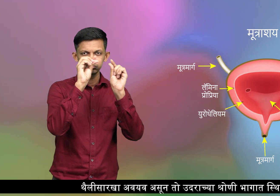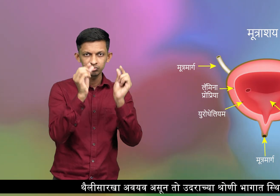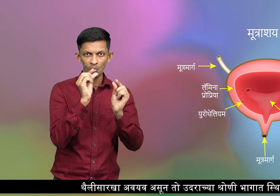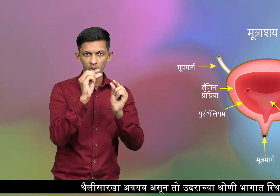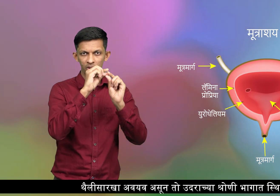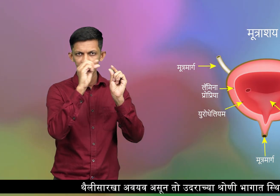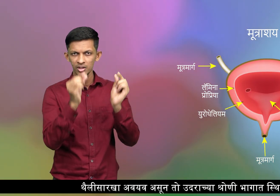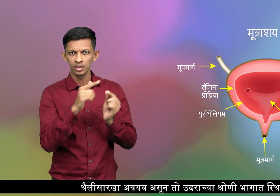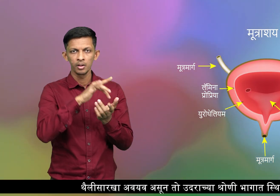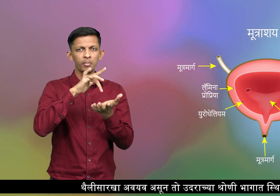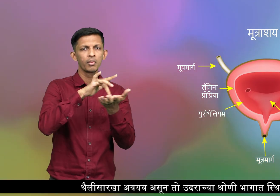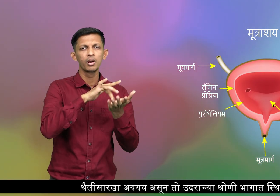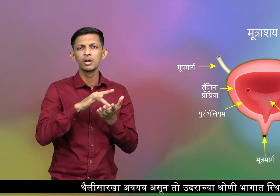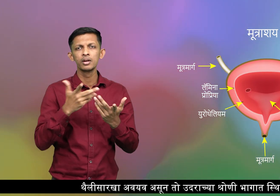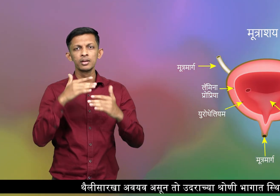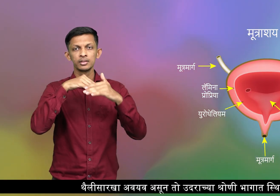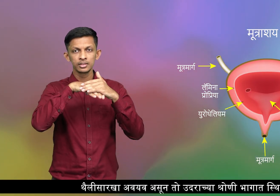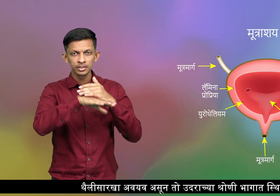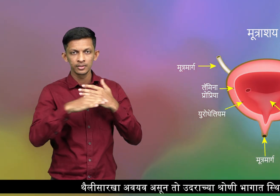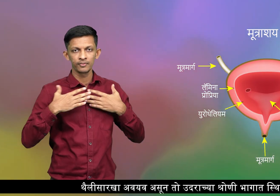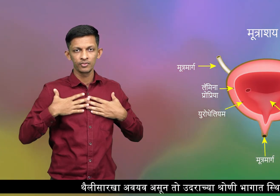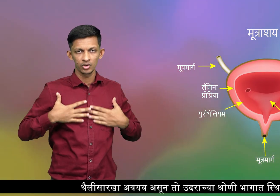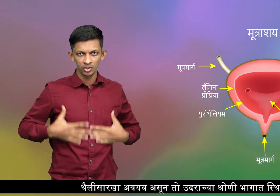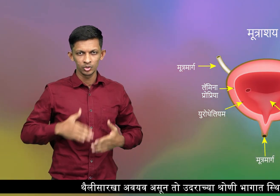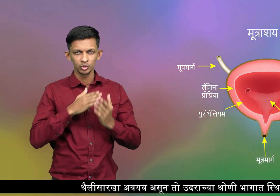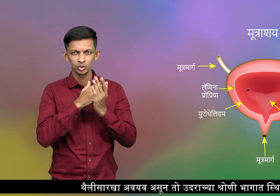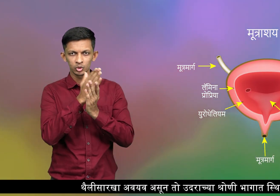थैलीसारखा अवयव असून तो उदराच्या श्रोणी भागात स्थित असतो.